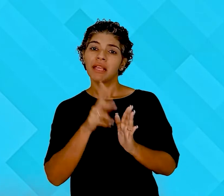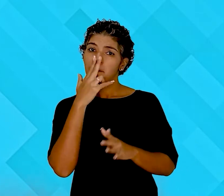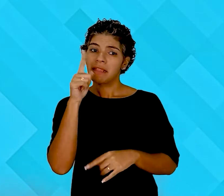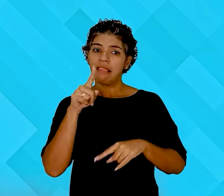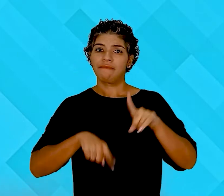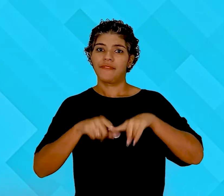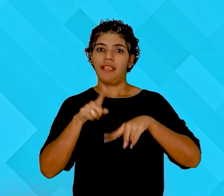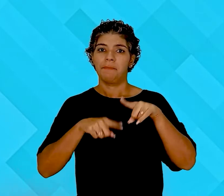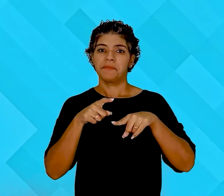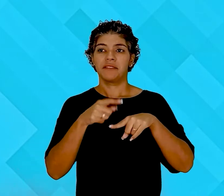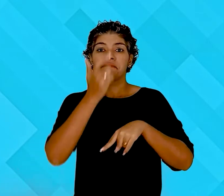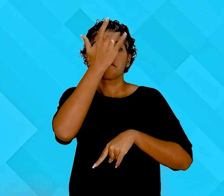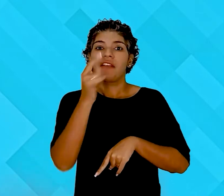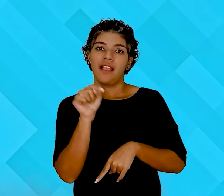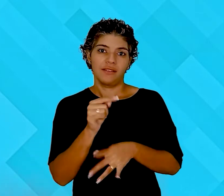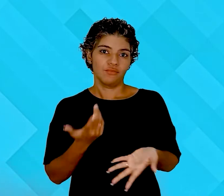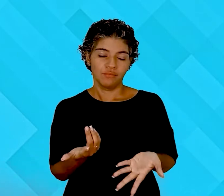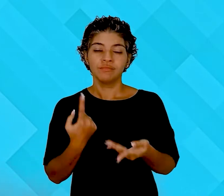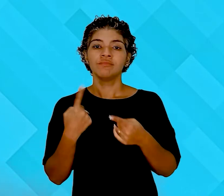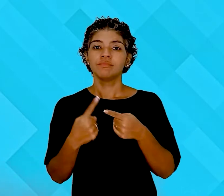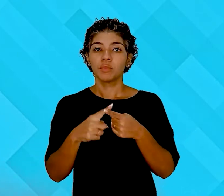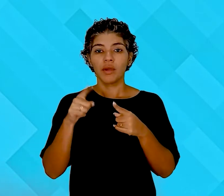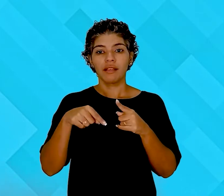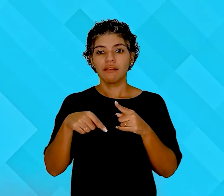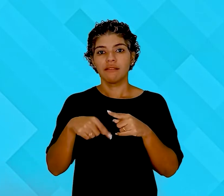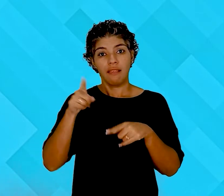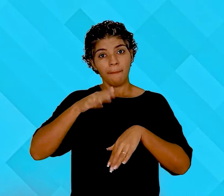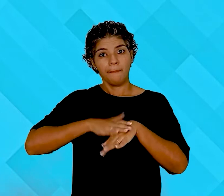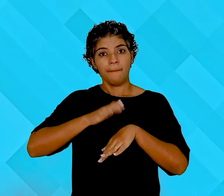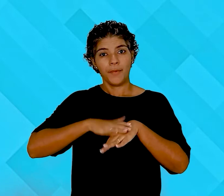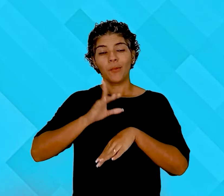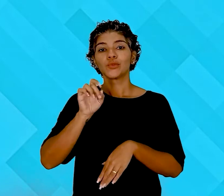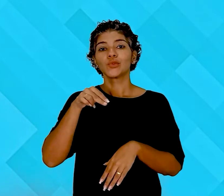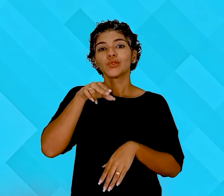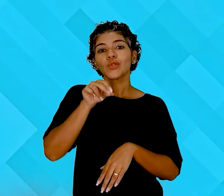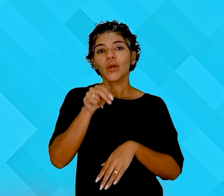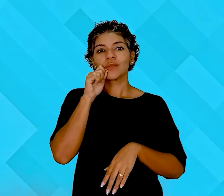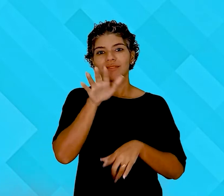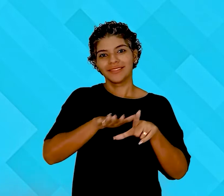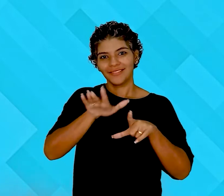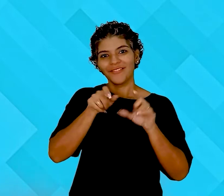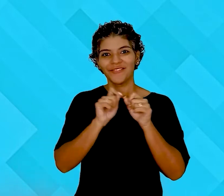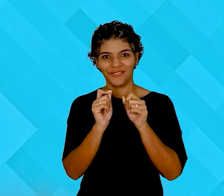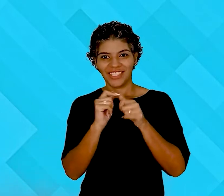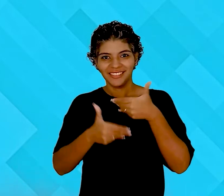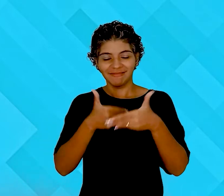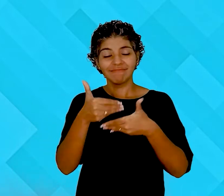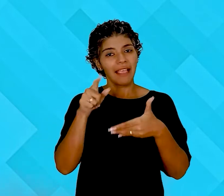plataformas, e é muito útil, é muito importante. Eu diria que essa é uma das principais, até porque você já começa a ver ali mecanismo para tráfego